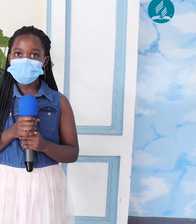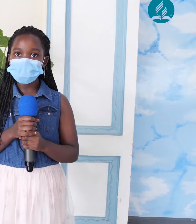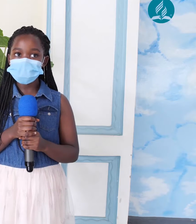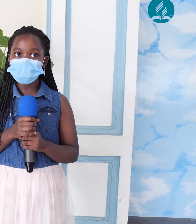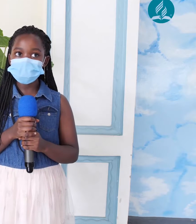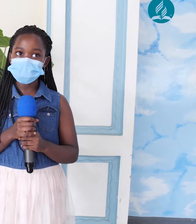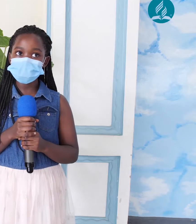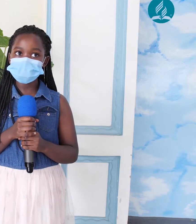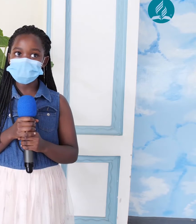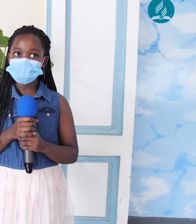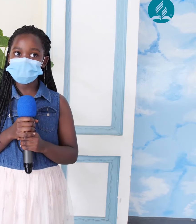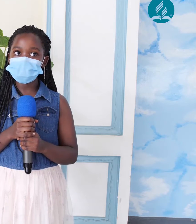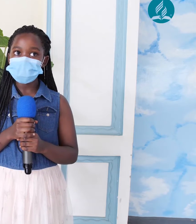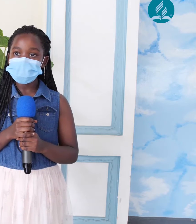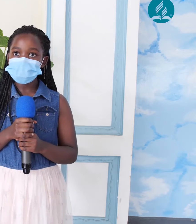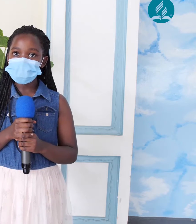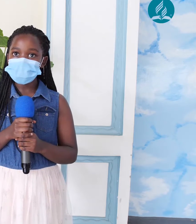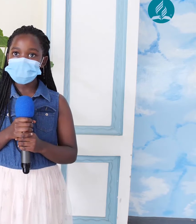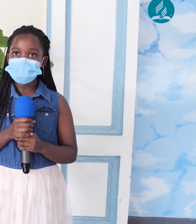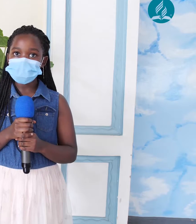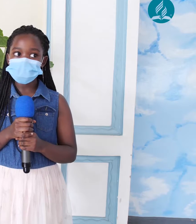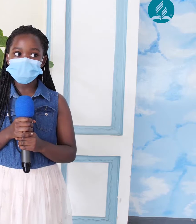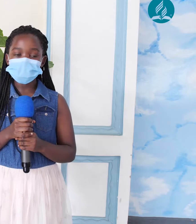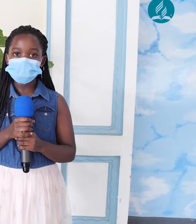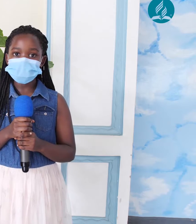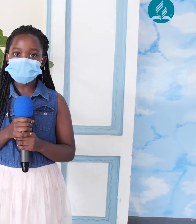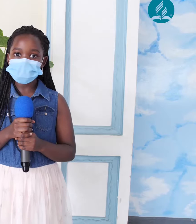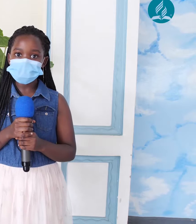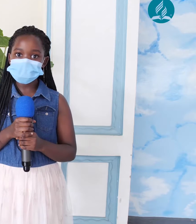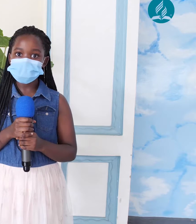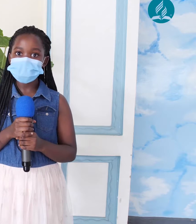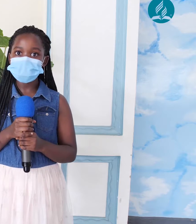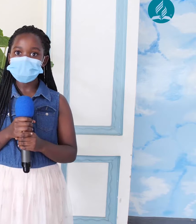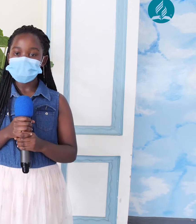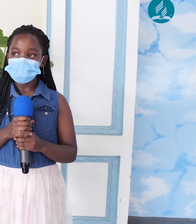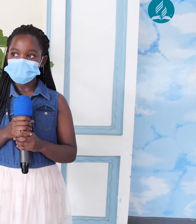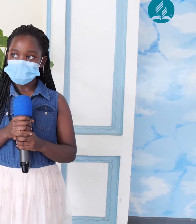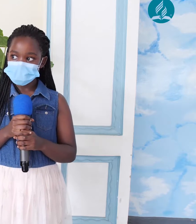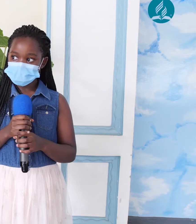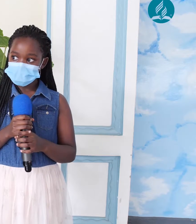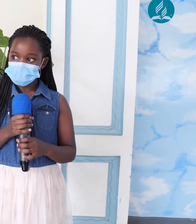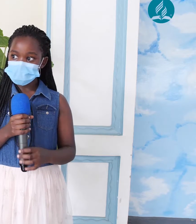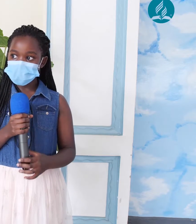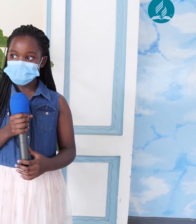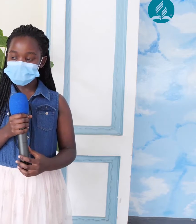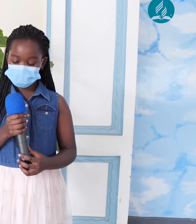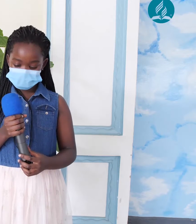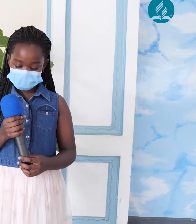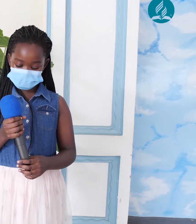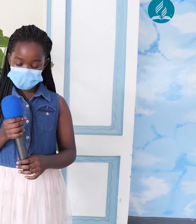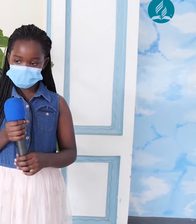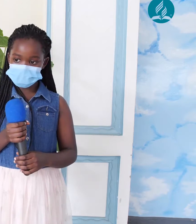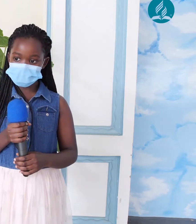ariko uwo Mordekayi ntamupfukamire, kuko yapfukamiraga Imana yo mu ijuru gusa. Uko